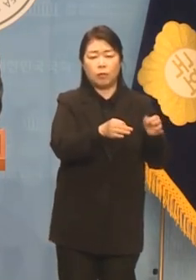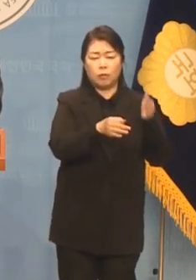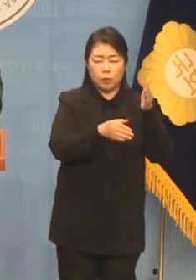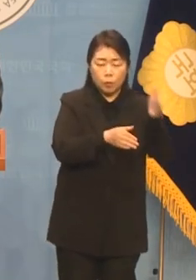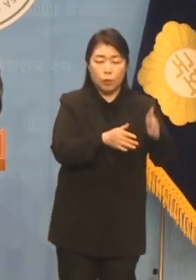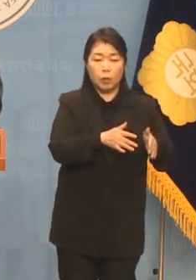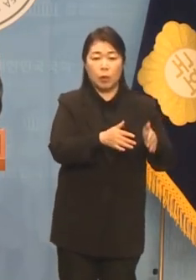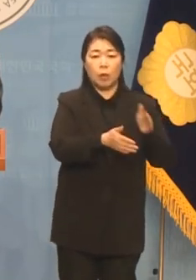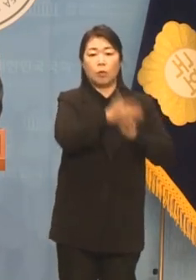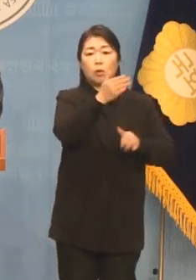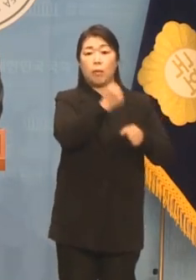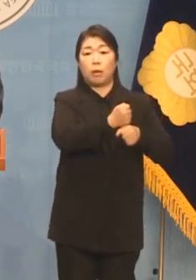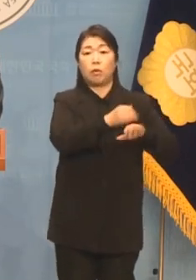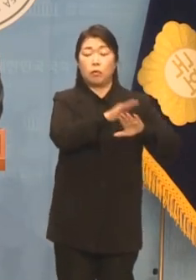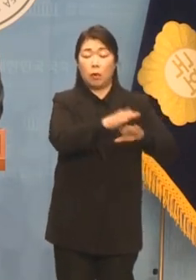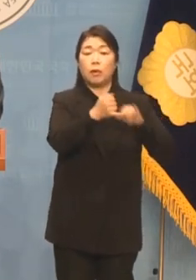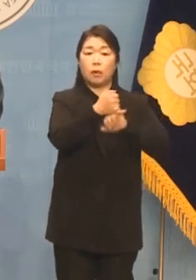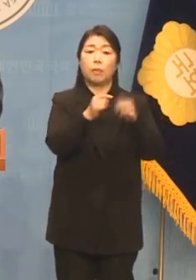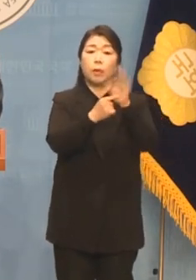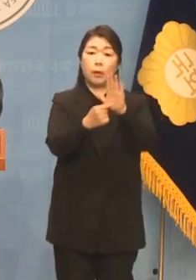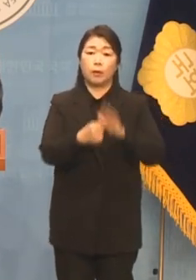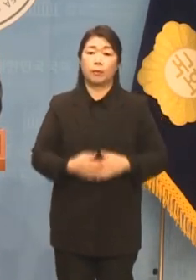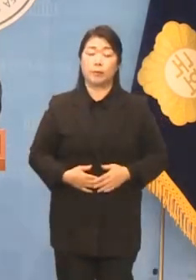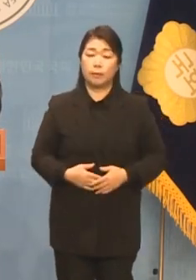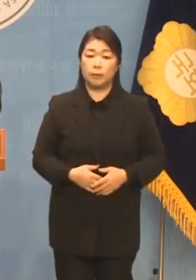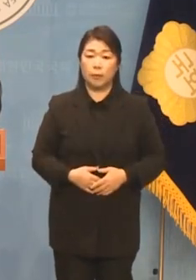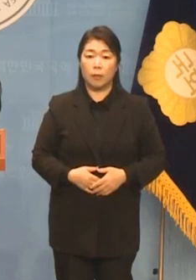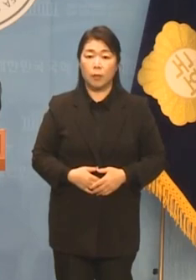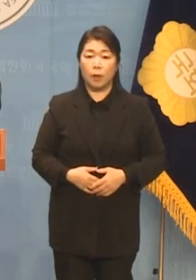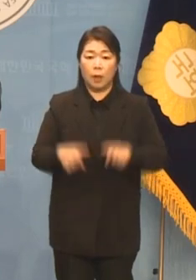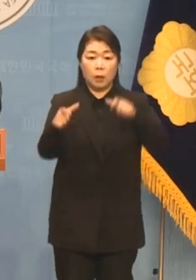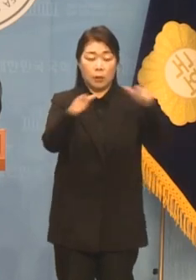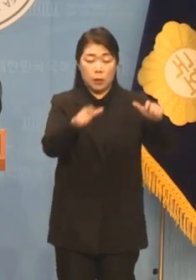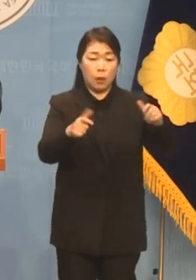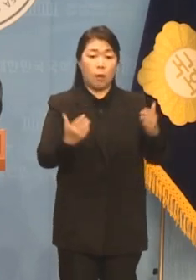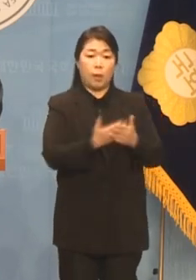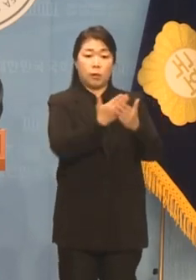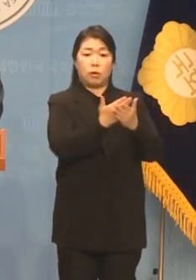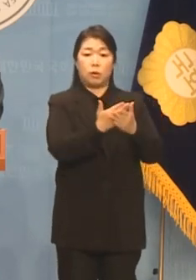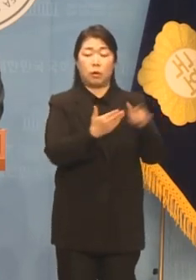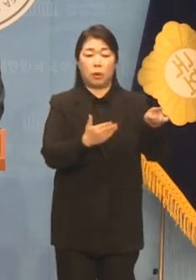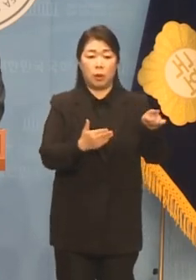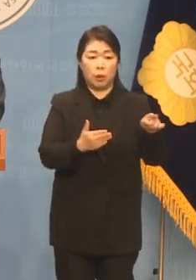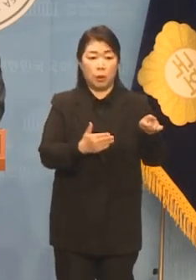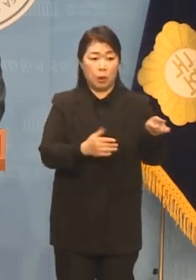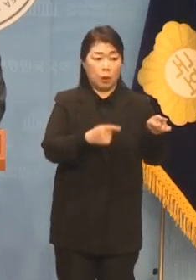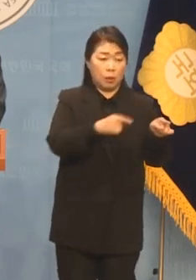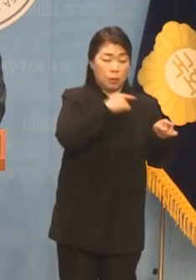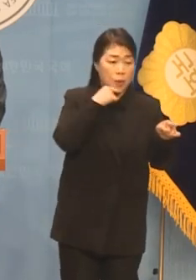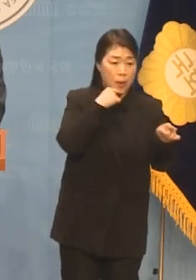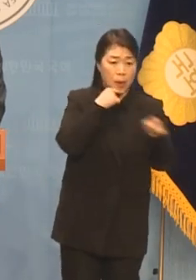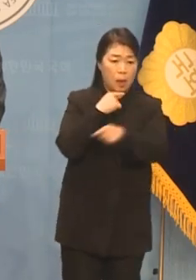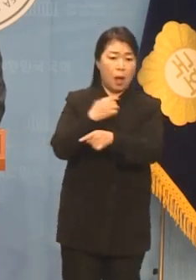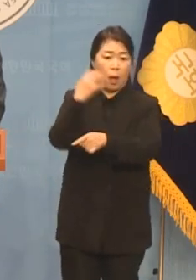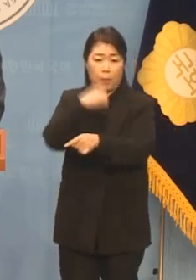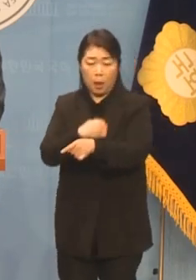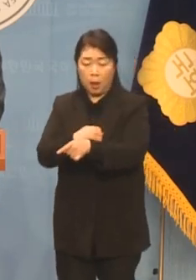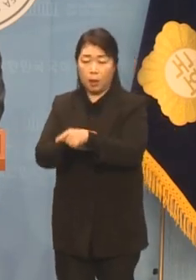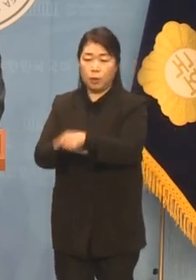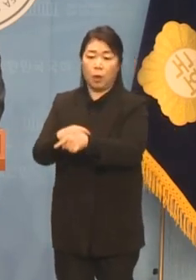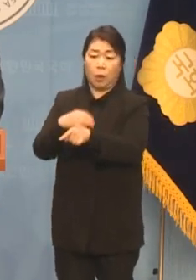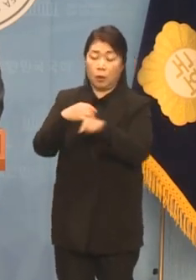밝혔습니다 지역균형 발전을 제로섬 게임으로 보지 않고 서울과 세종이 상생하는 플러스 게임으로